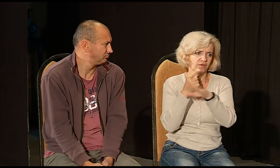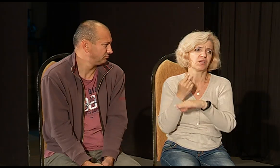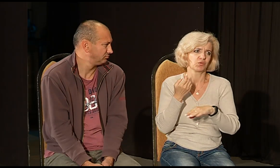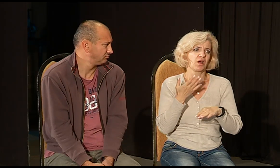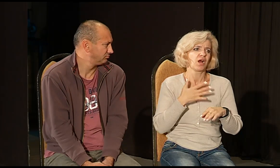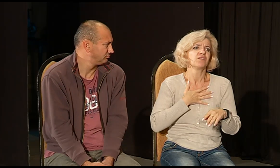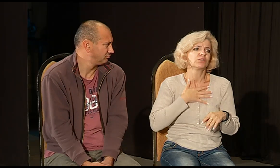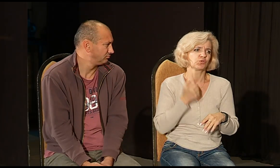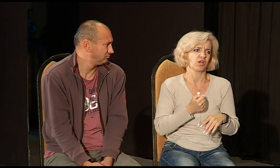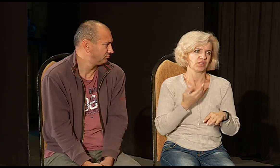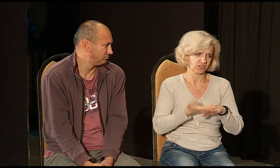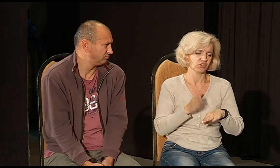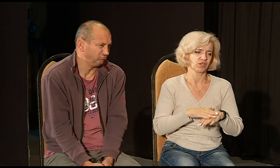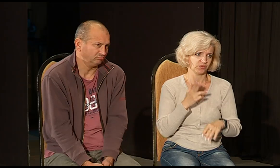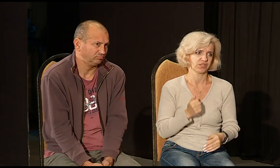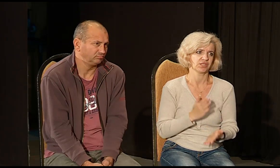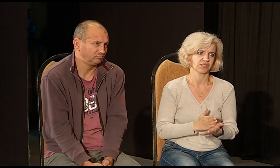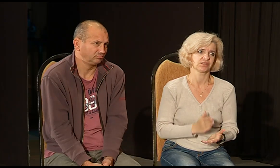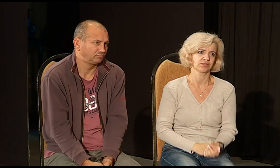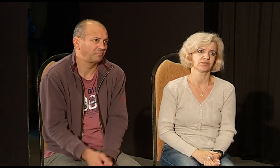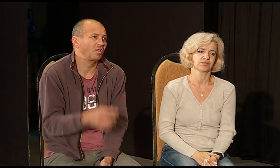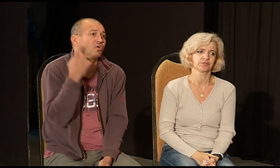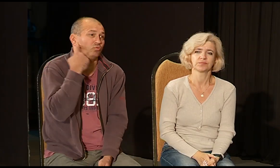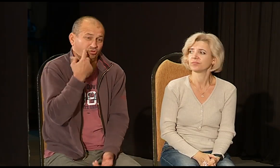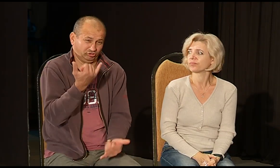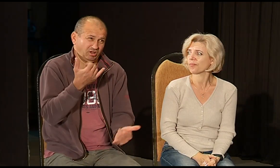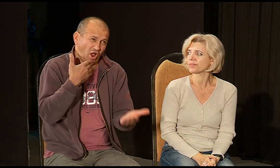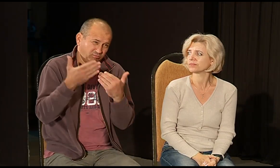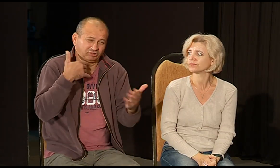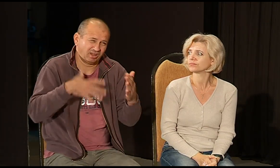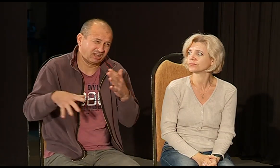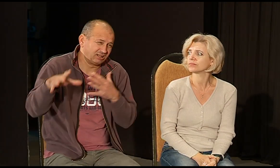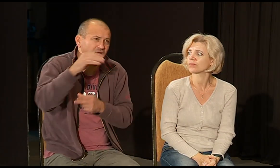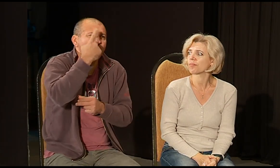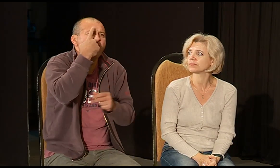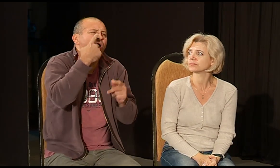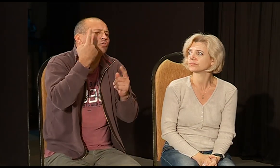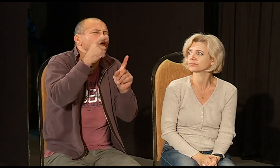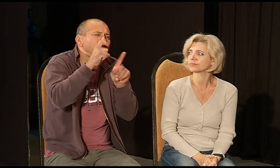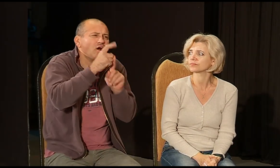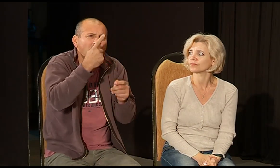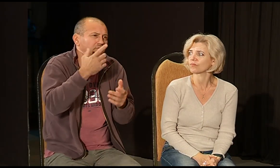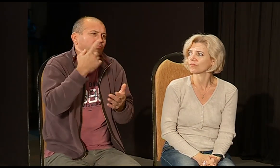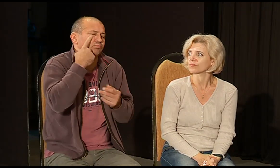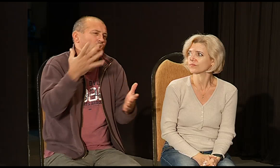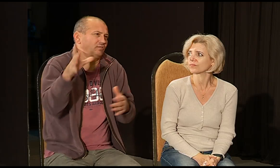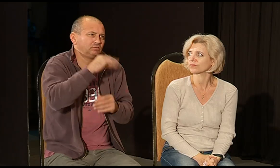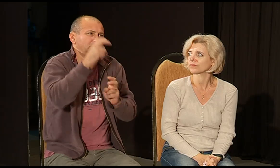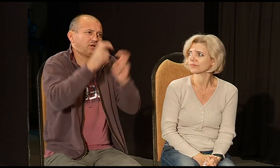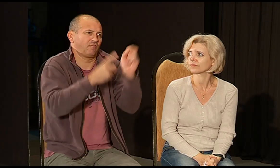și angajatorul vede că noi suntem surzi, deodată suntem refuzați. Este foarte complicat. Asta este o problemă numărul unu, că noi nu suntem